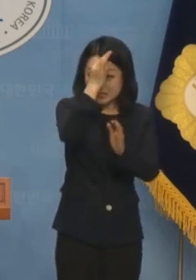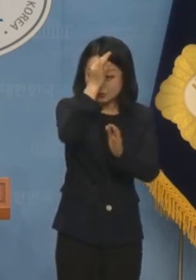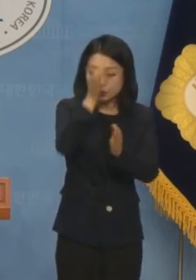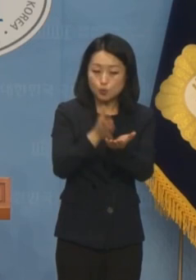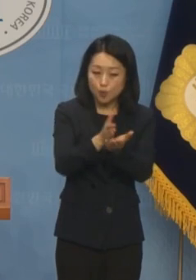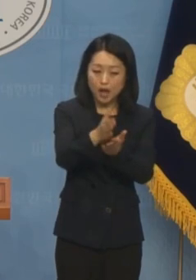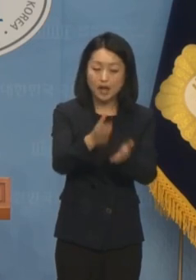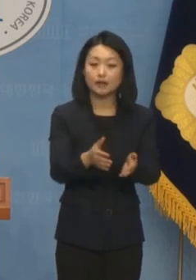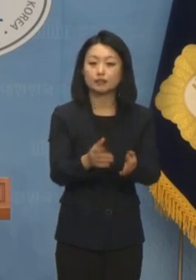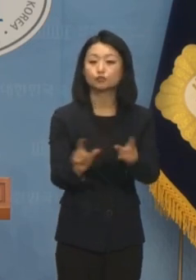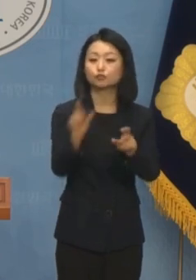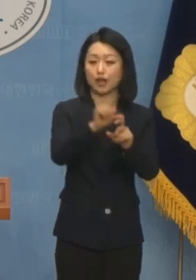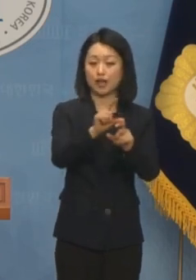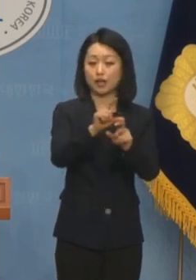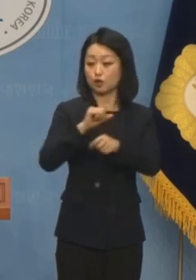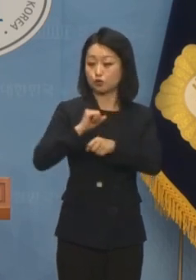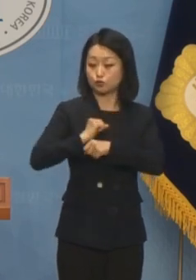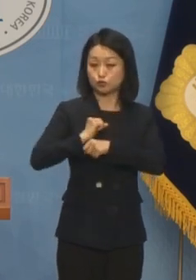새로이 추가하고